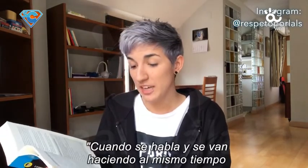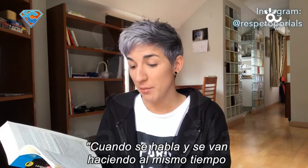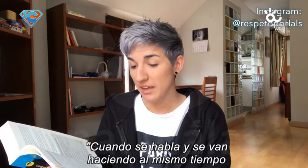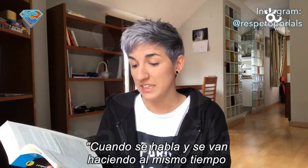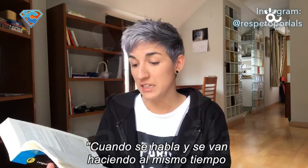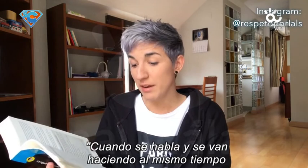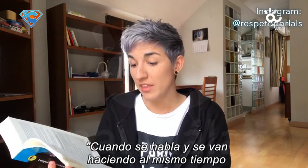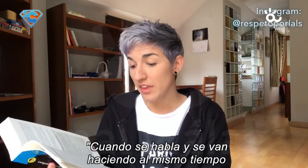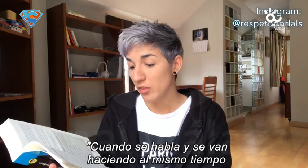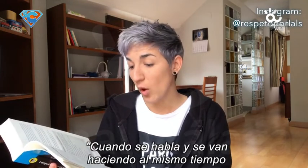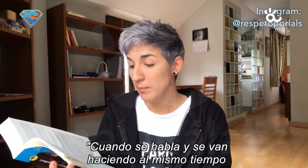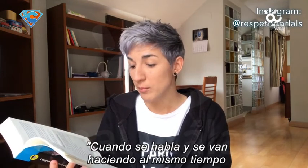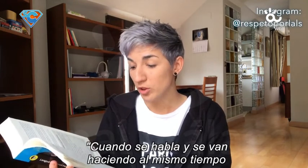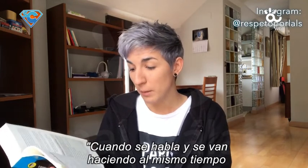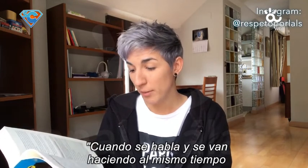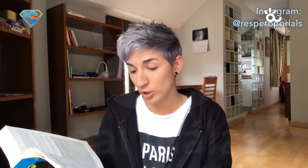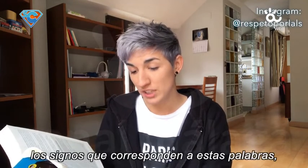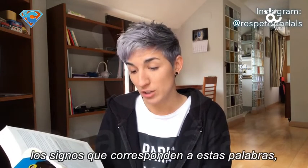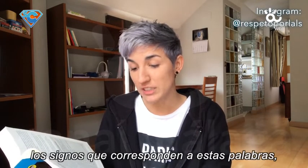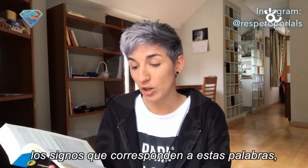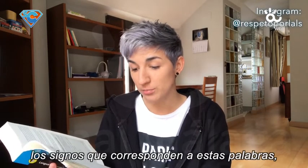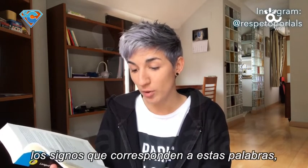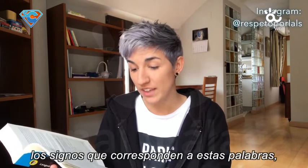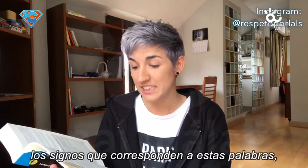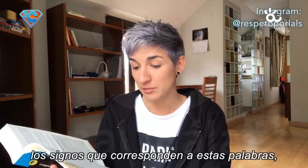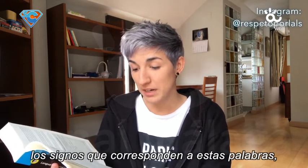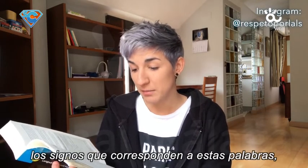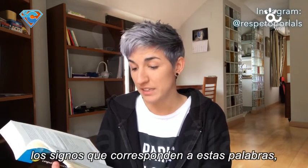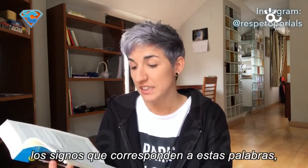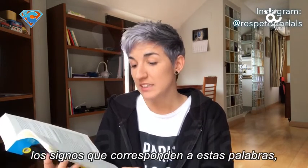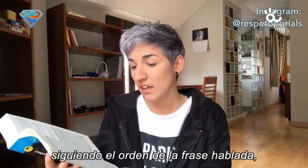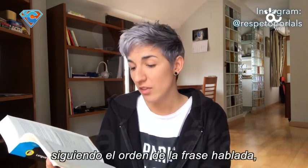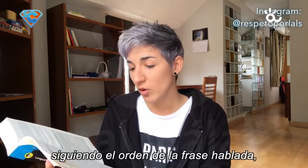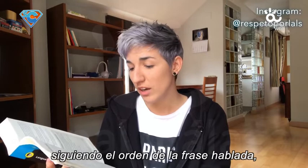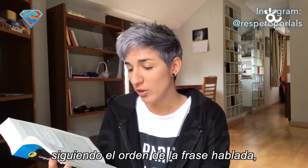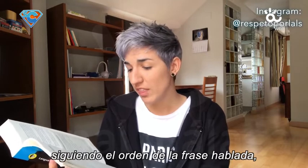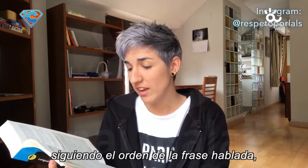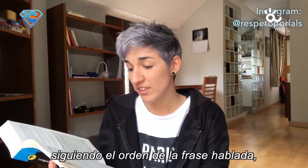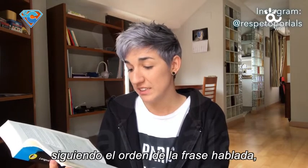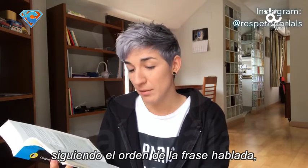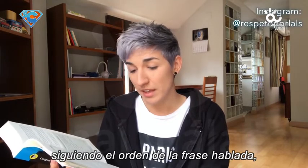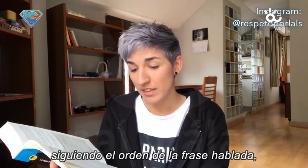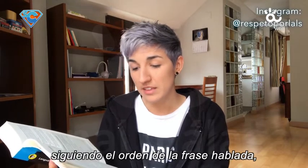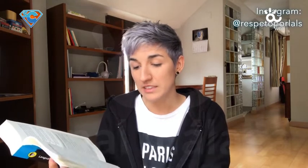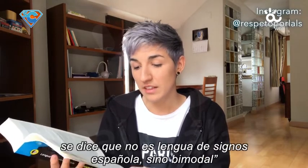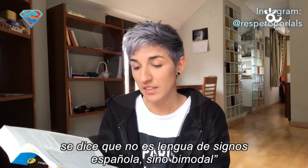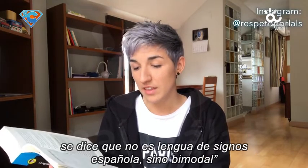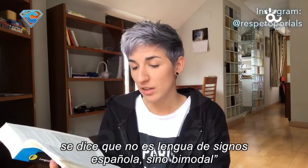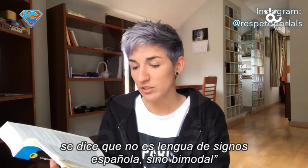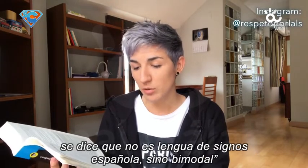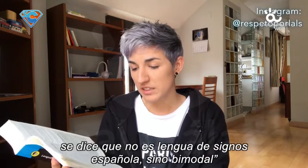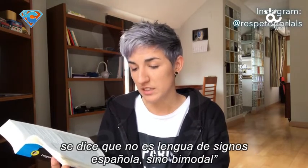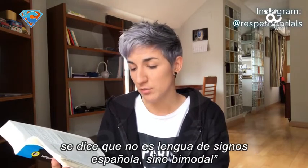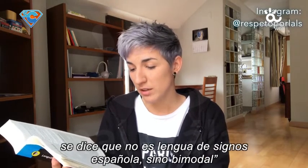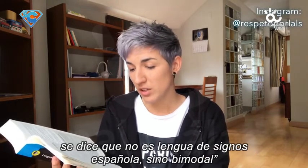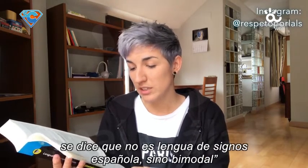cuando se abra y se van haciendo al mismo tiempo los signos que corresponden a esas palabras, siguiendo el orden de la frase hablada, se dice que no